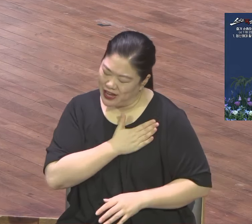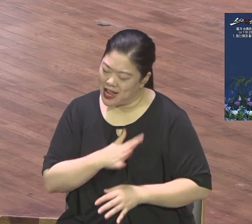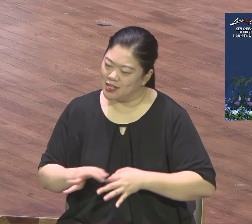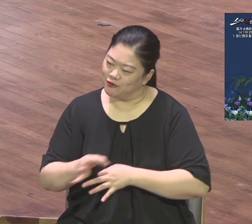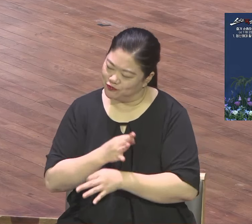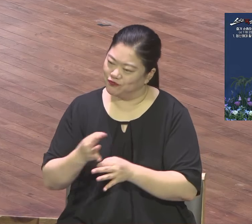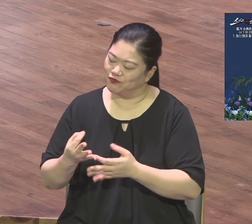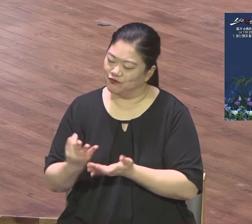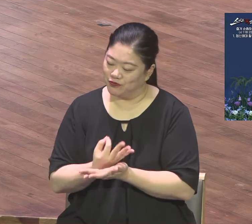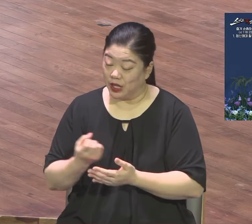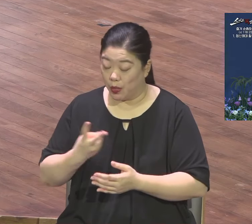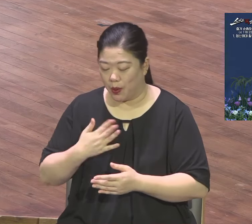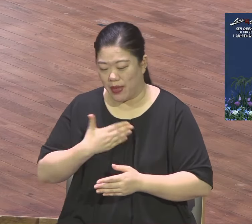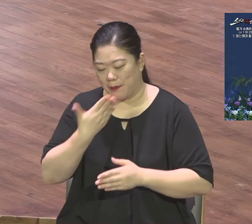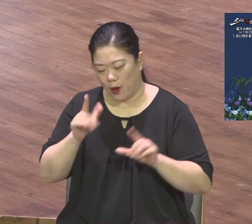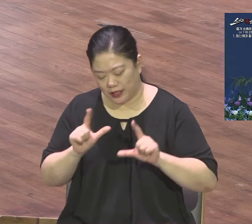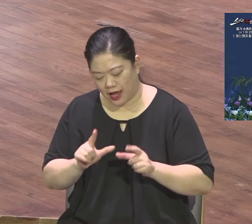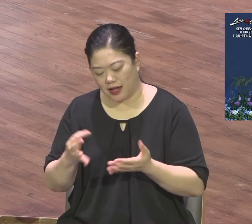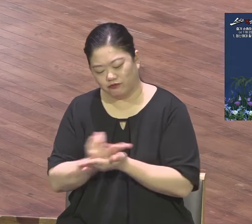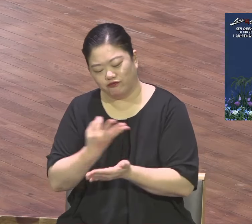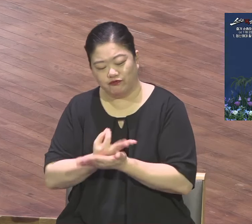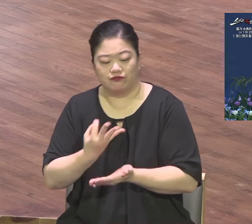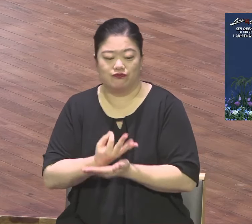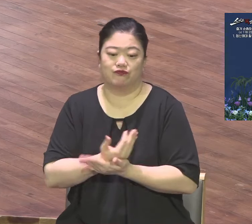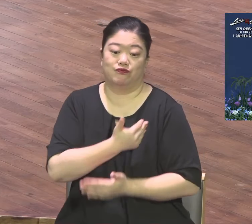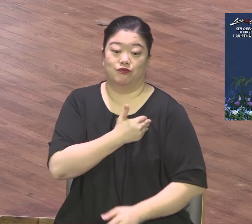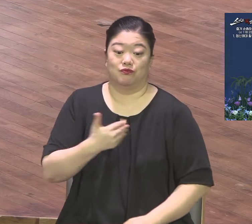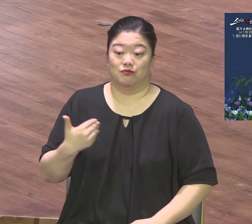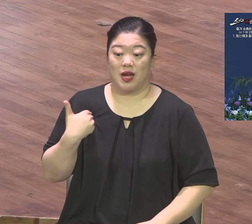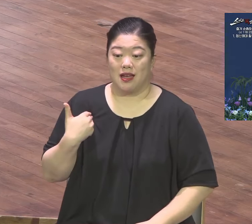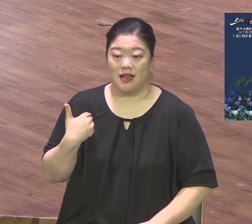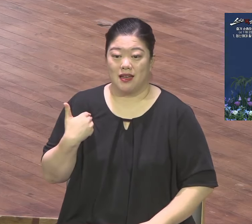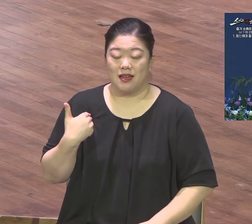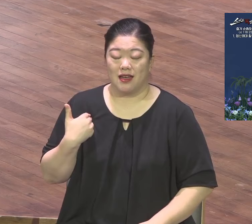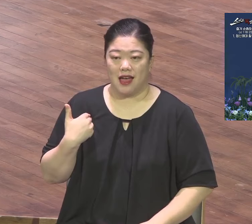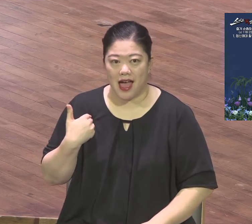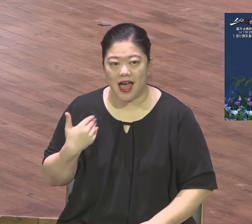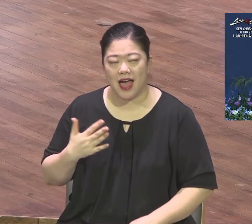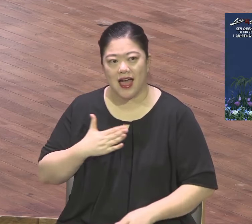잘해서 자기들이 잘나서 자기들이 지혜롭게 잘해서